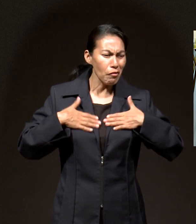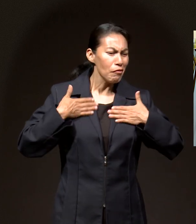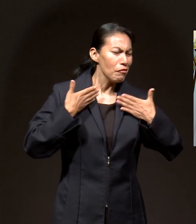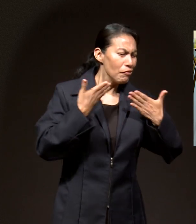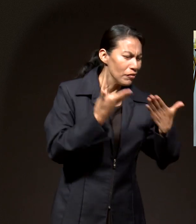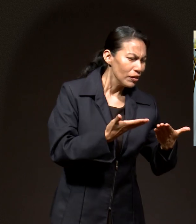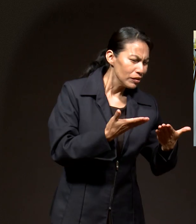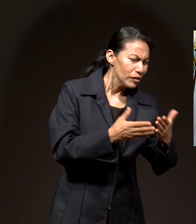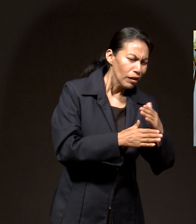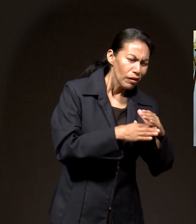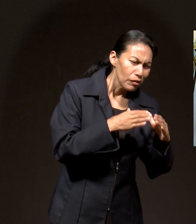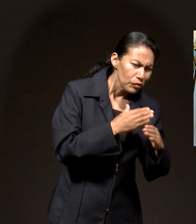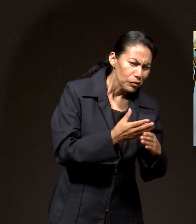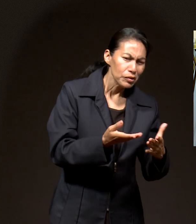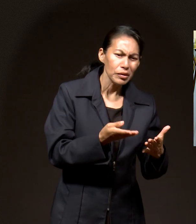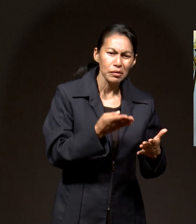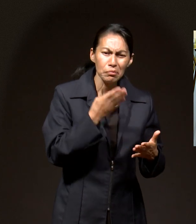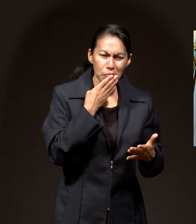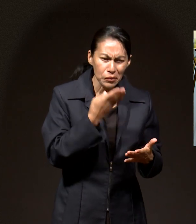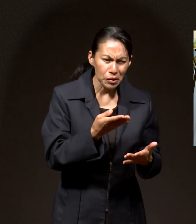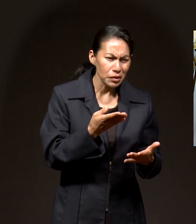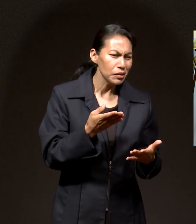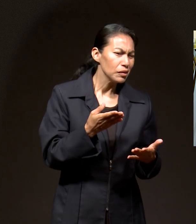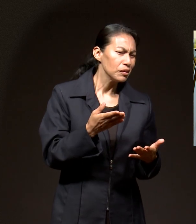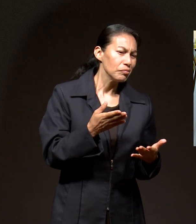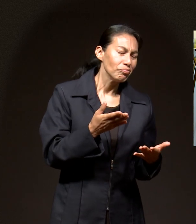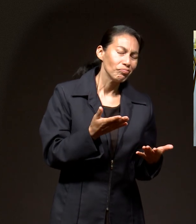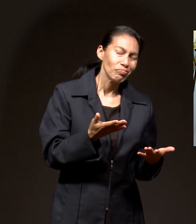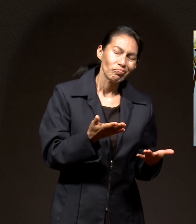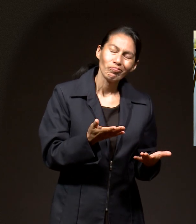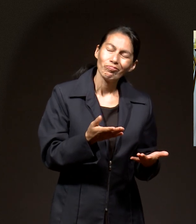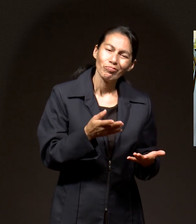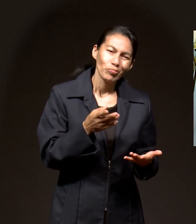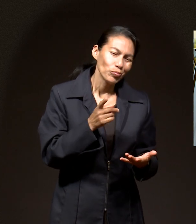confianza, inclusive en los bienes materiales?